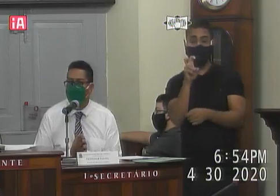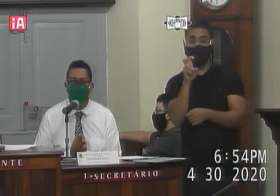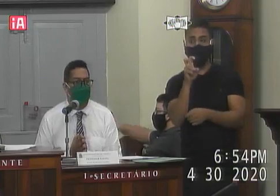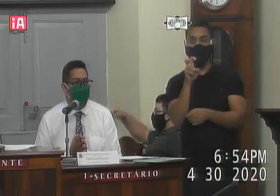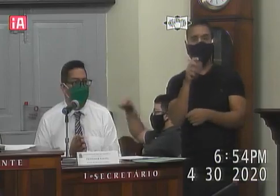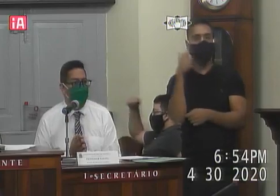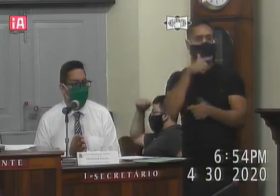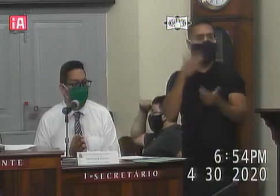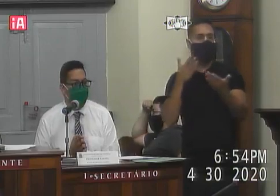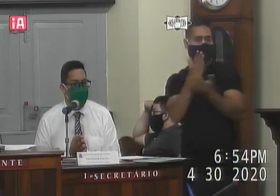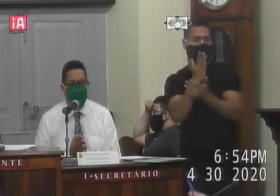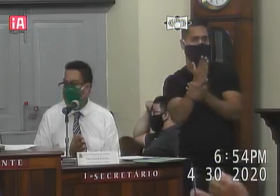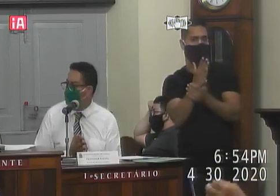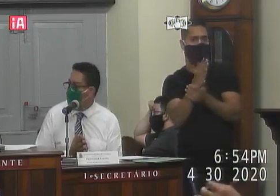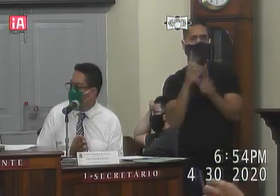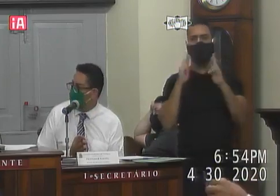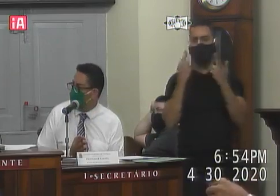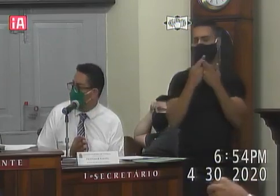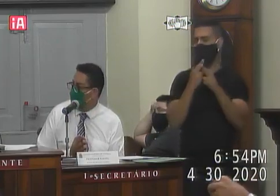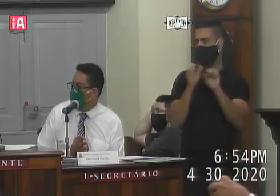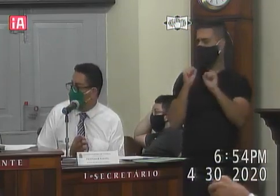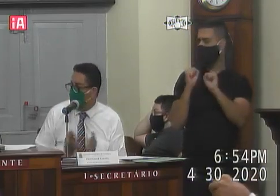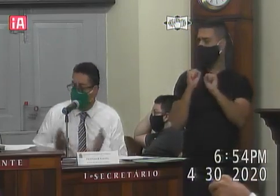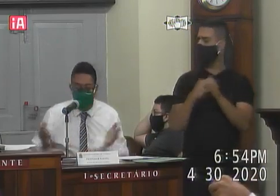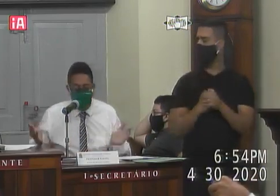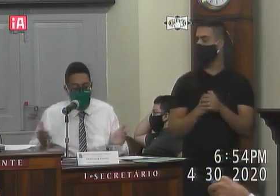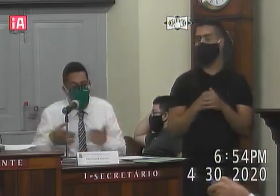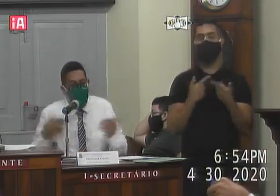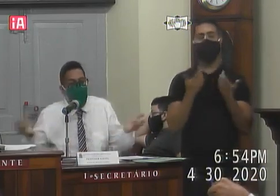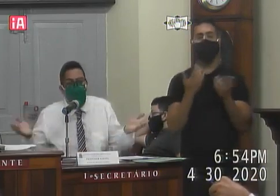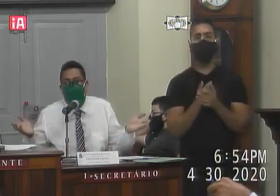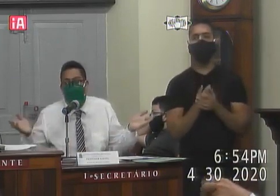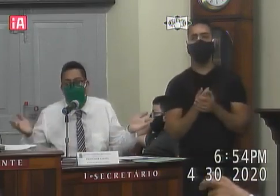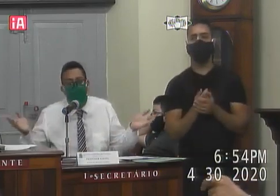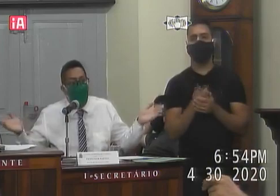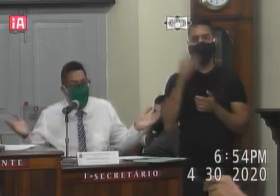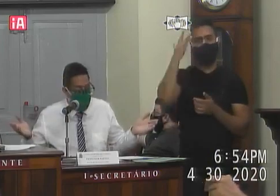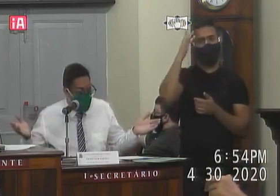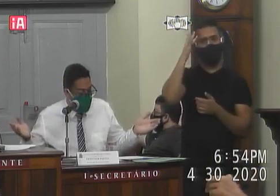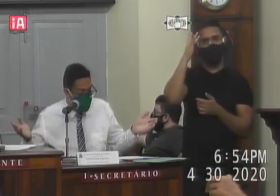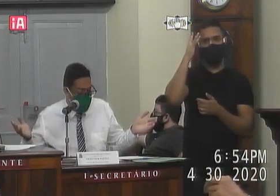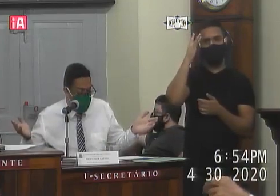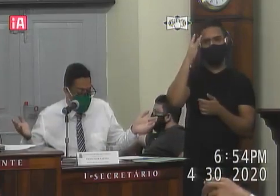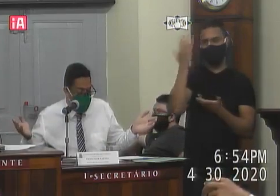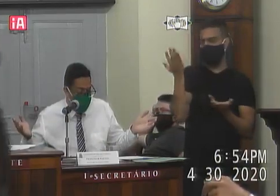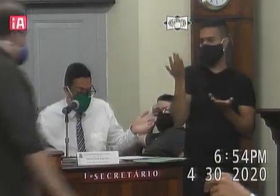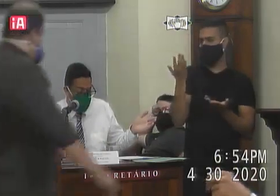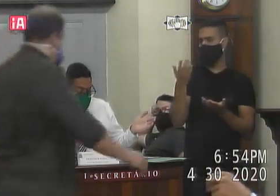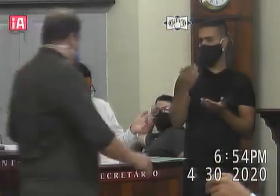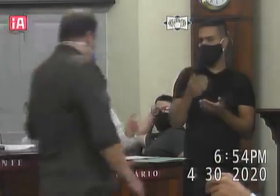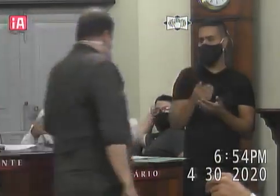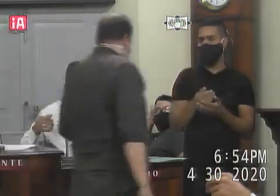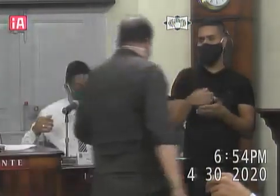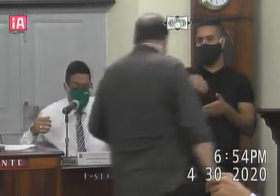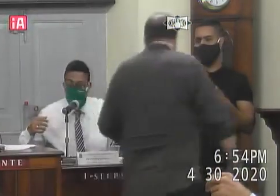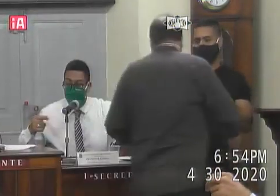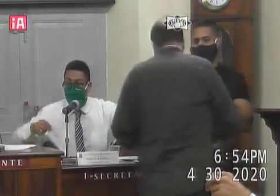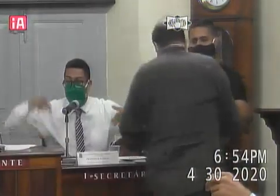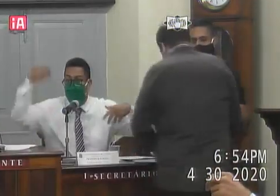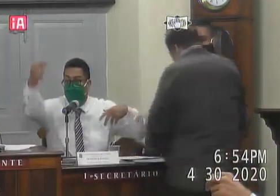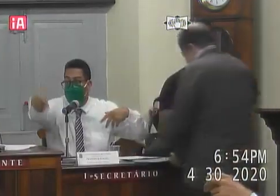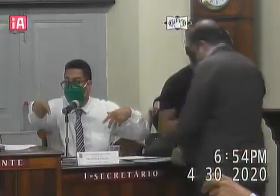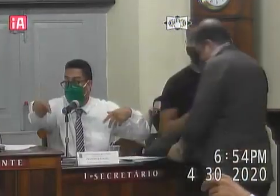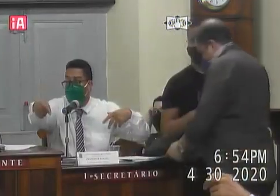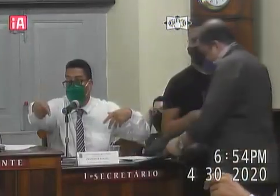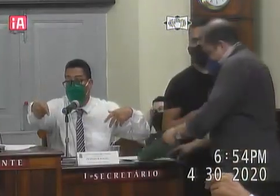que ele seja aprovado na próxima sessão, presidente. Porque acho que alguém vai votar contra esse projeto, que vai primeira